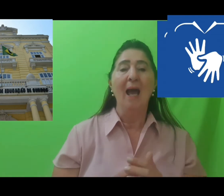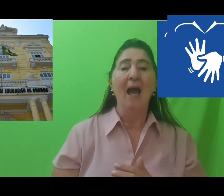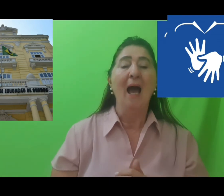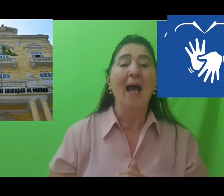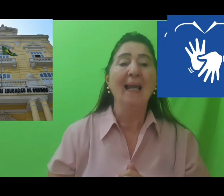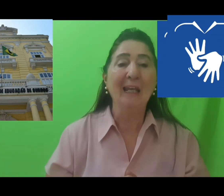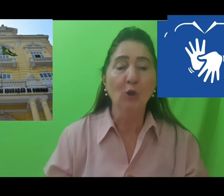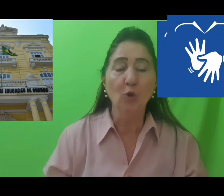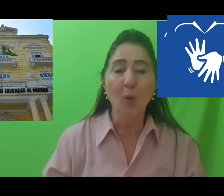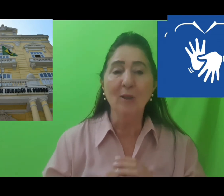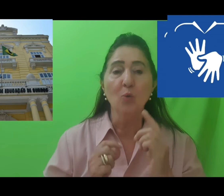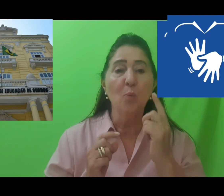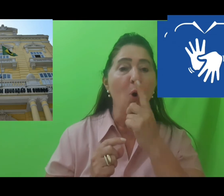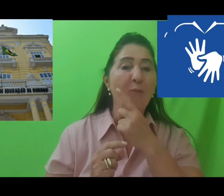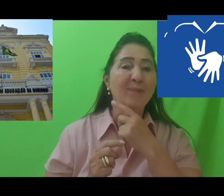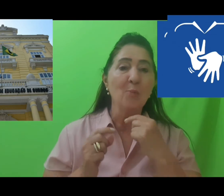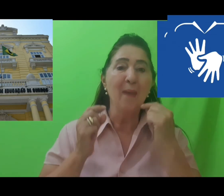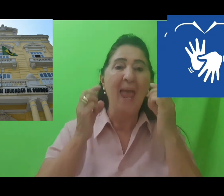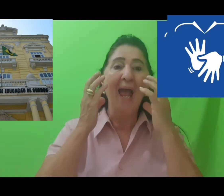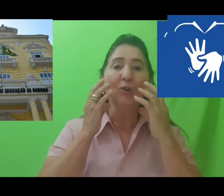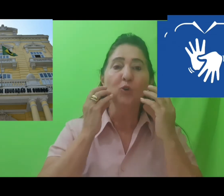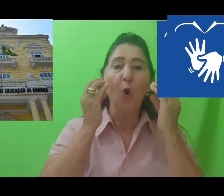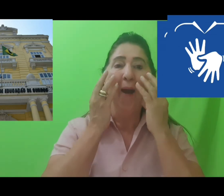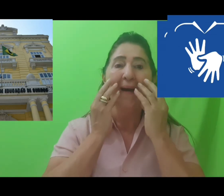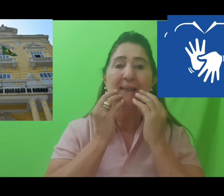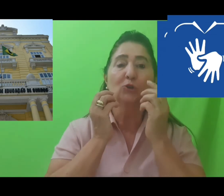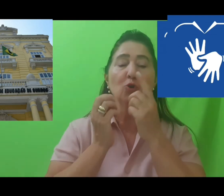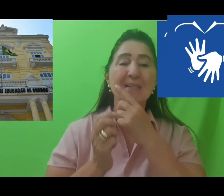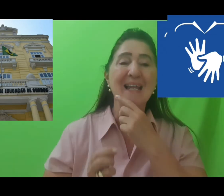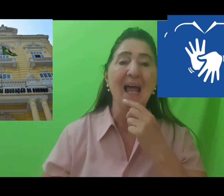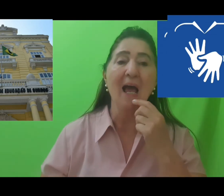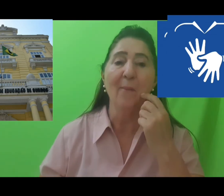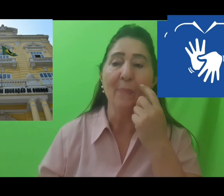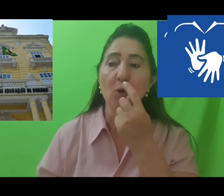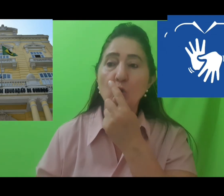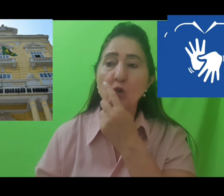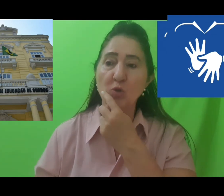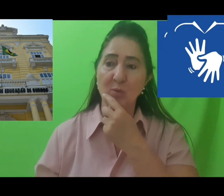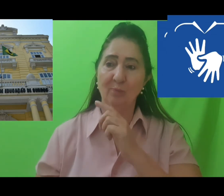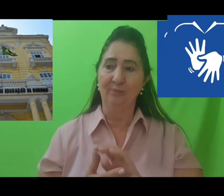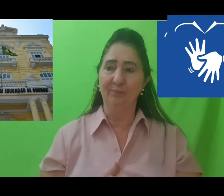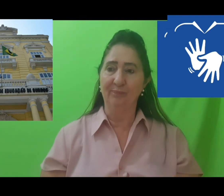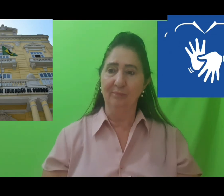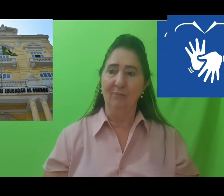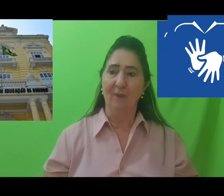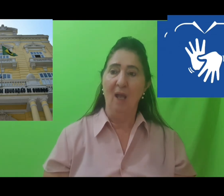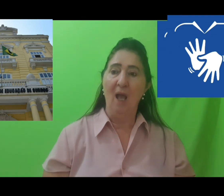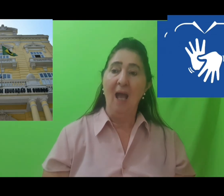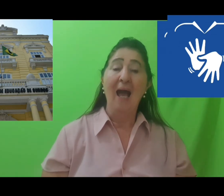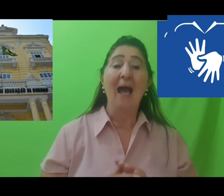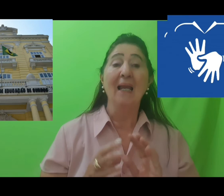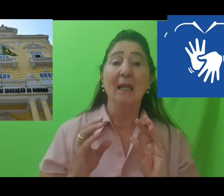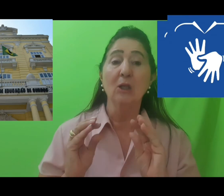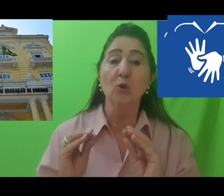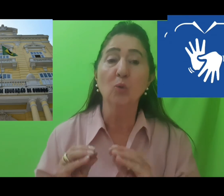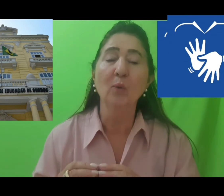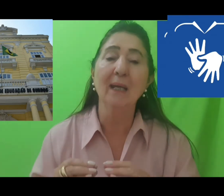a leitura do movimento dos lábios, a leitura